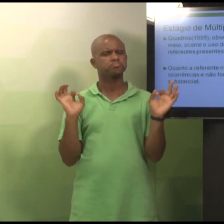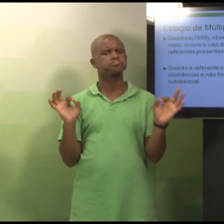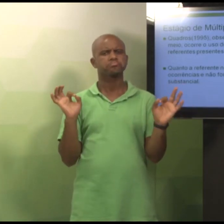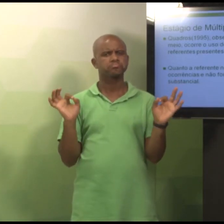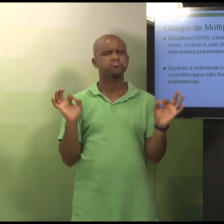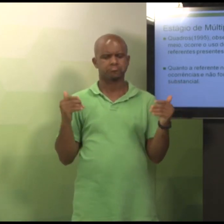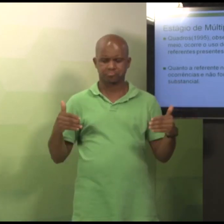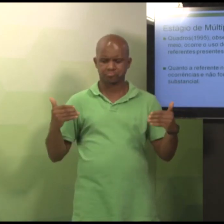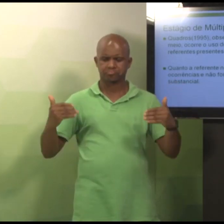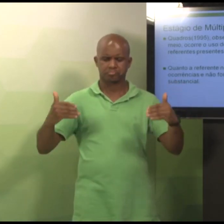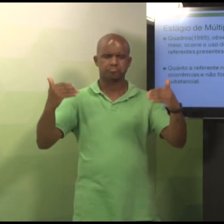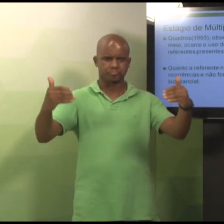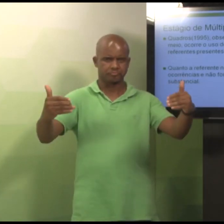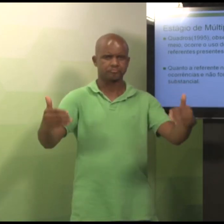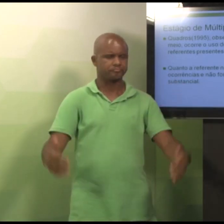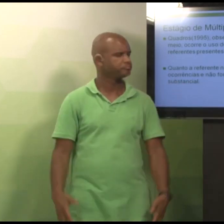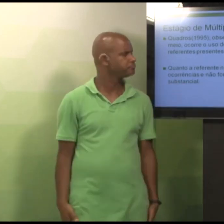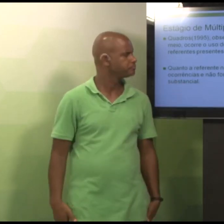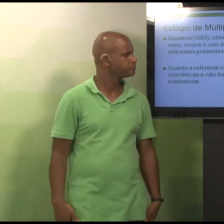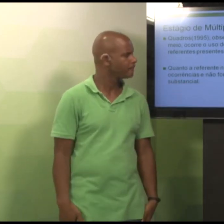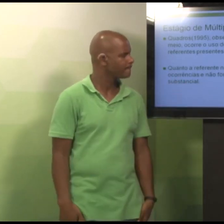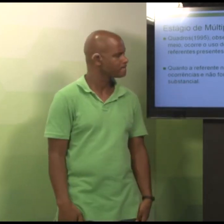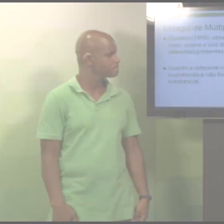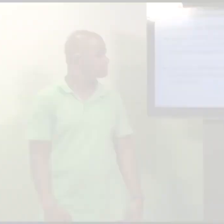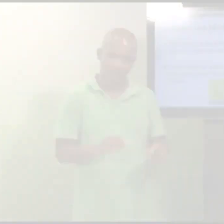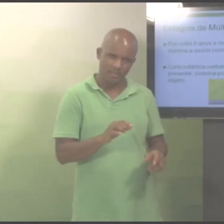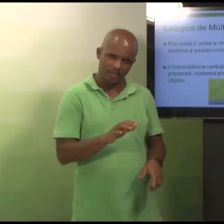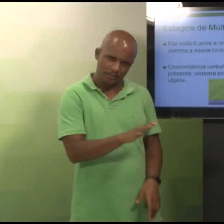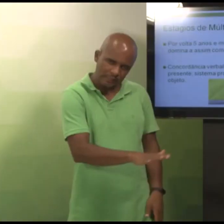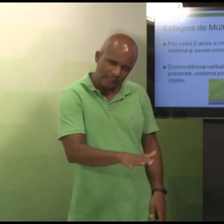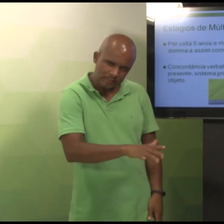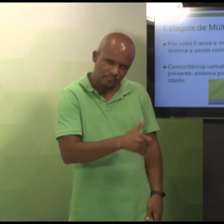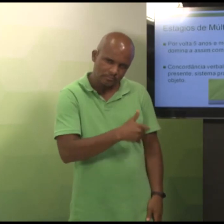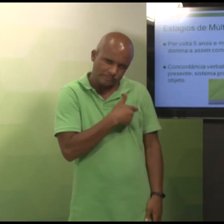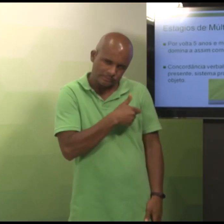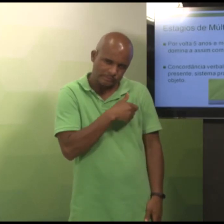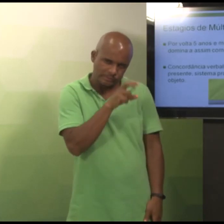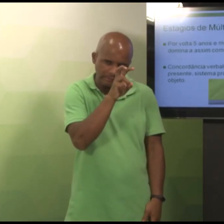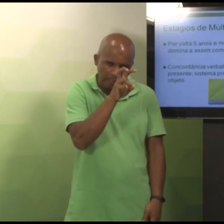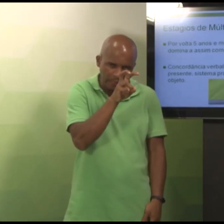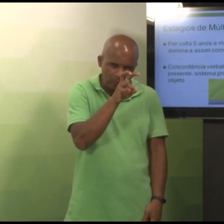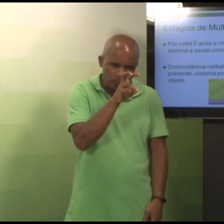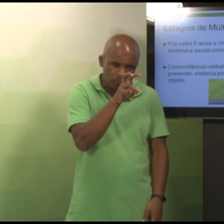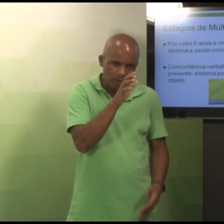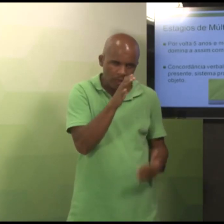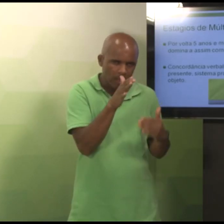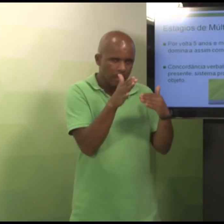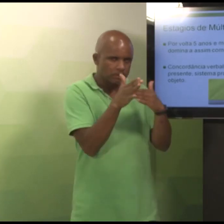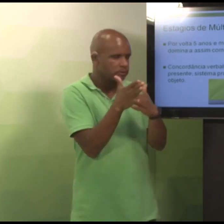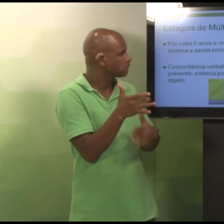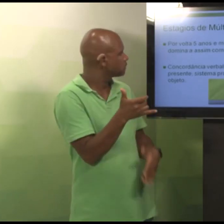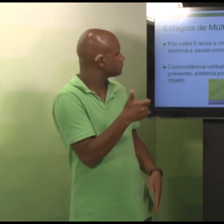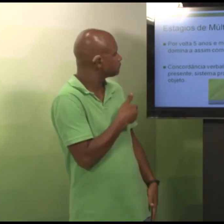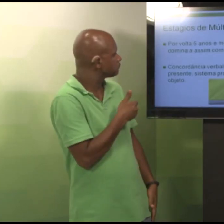Pesquisas, comparando surdos e ouvintes, mostraram essa sincronia. Crianças de